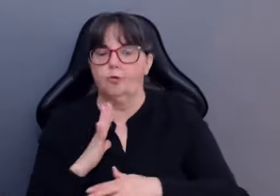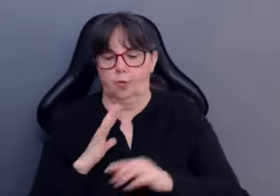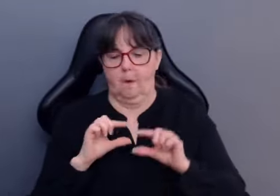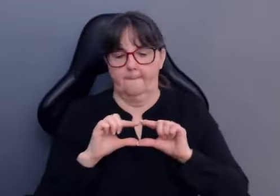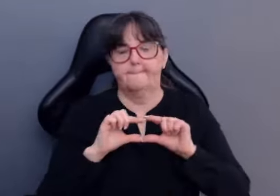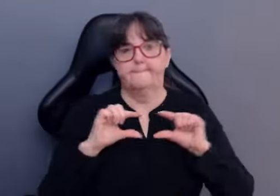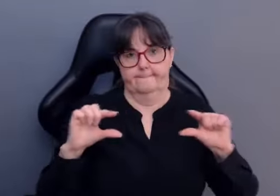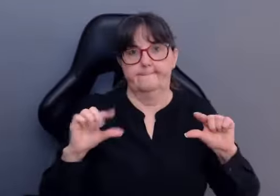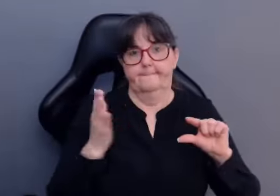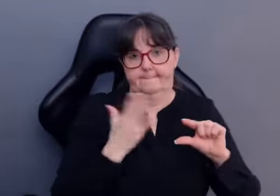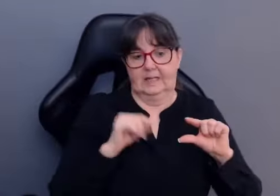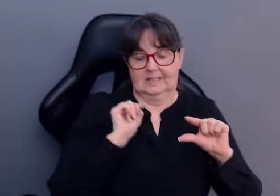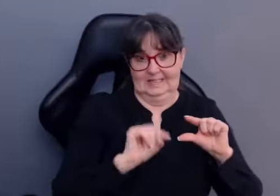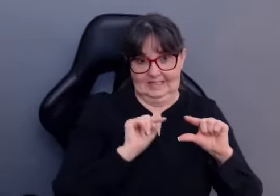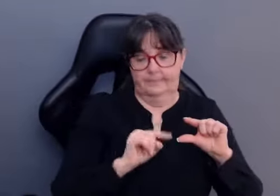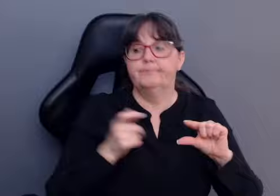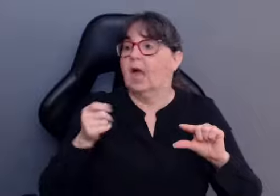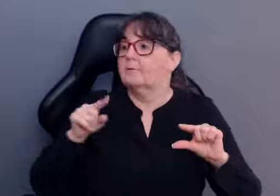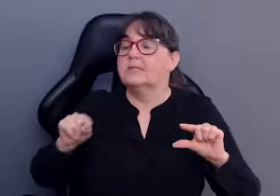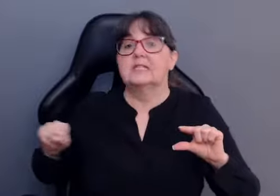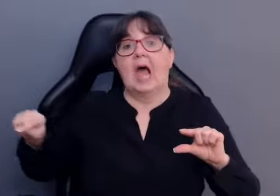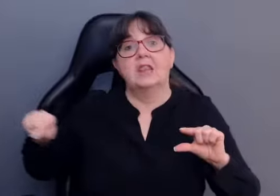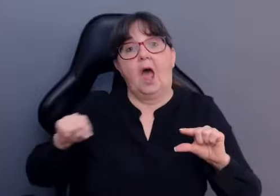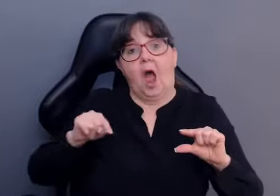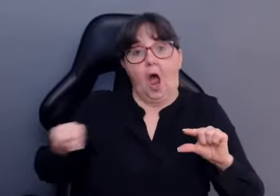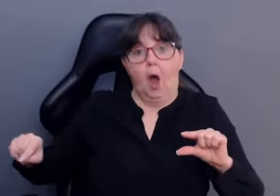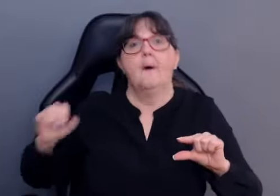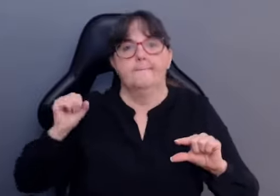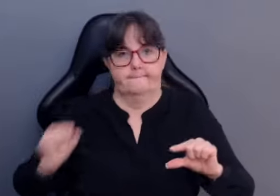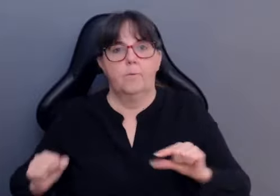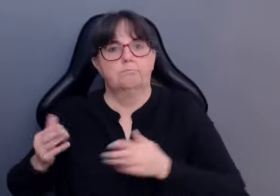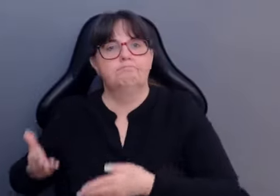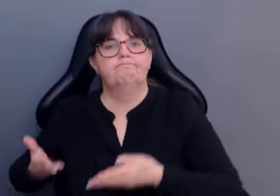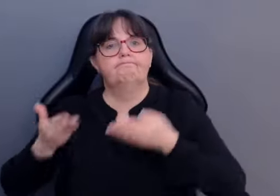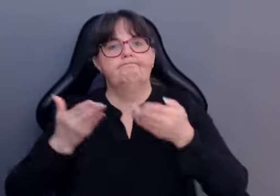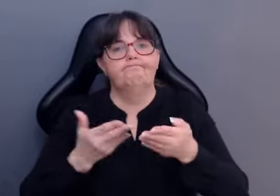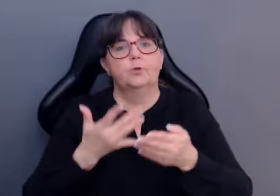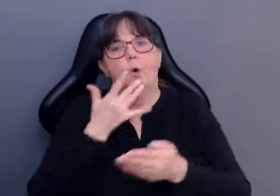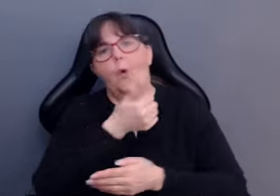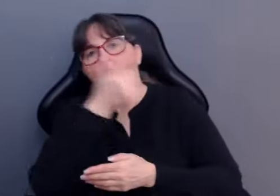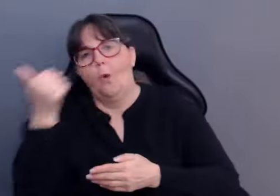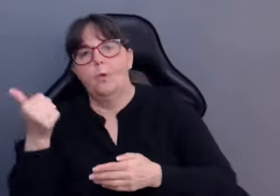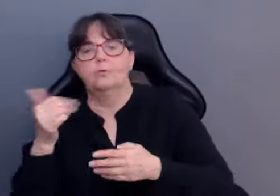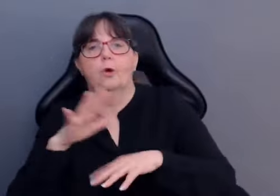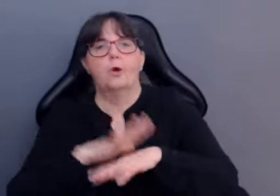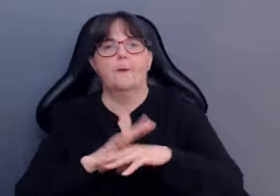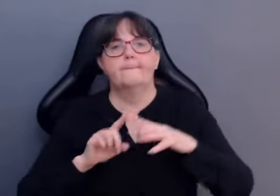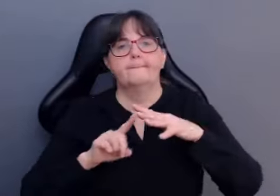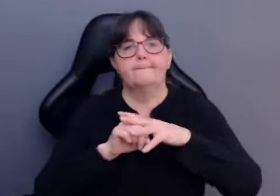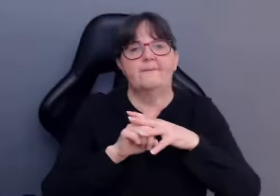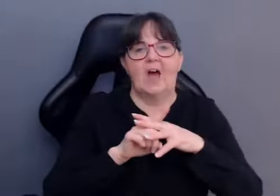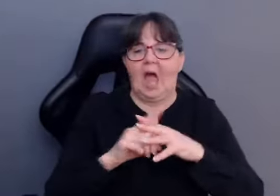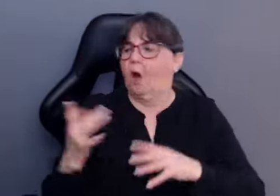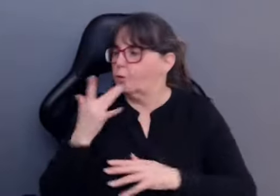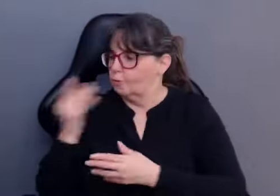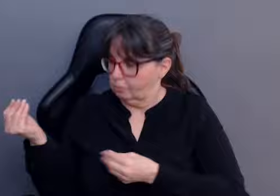pendant laquelle les administrateurs peuvent soumettre leurs propositions. À défaut par le président